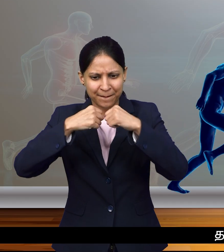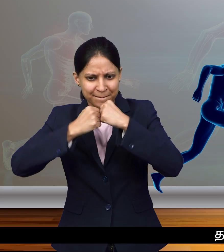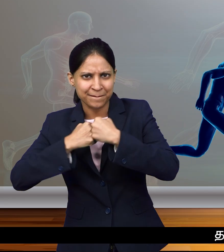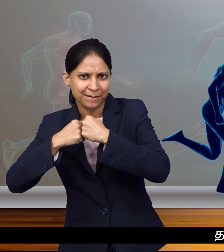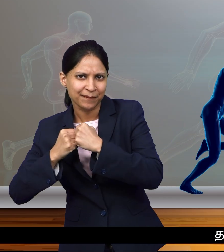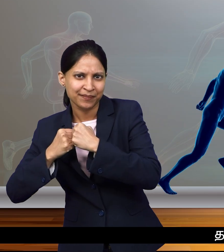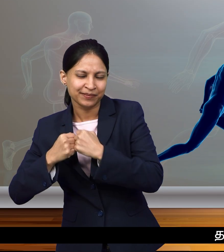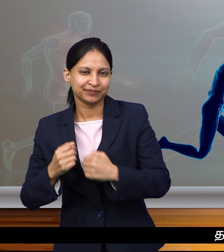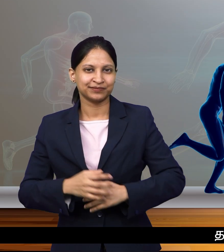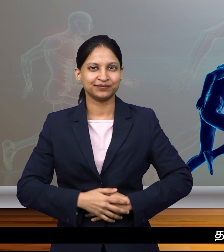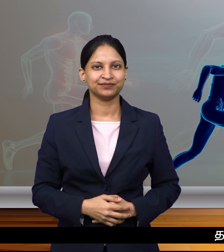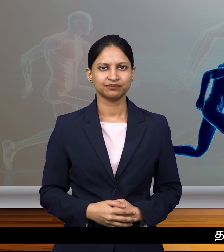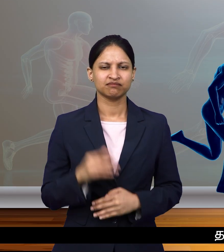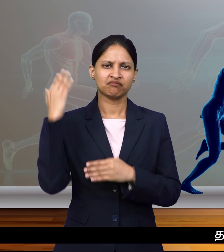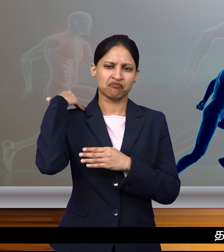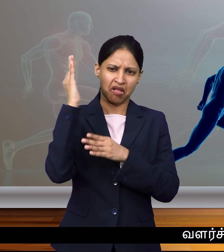மூட்டுகள்,